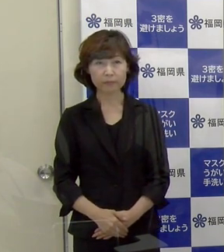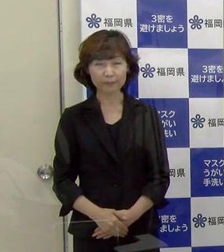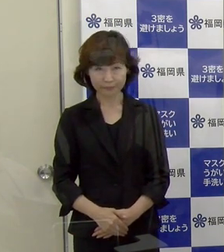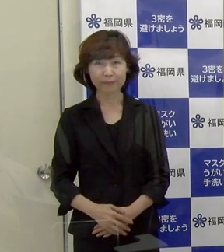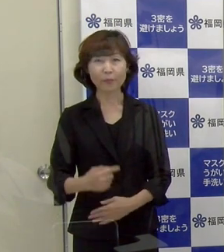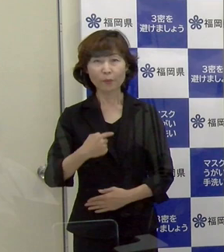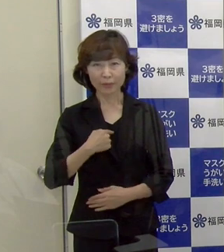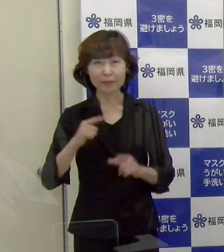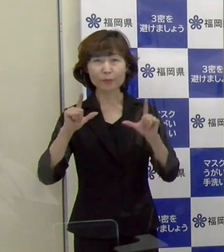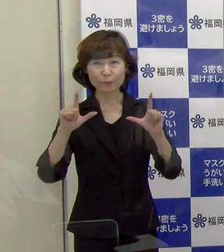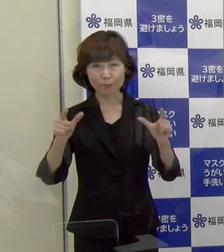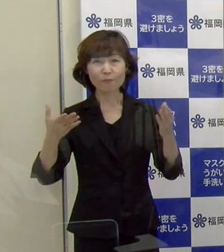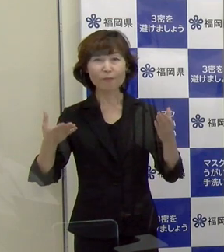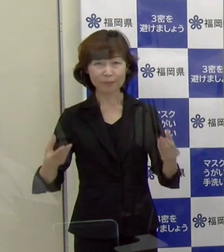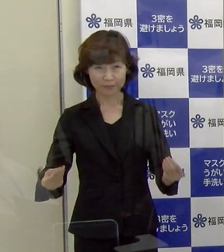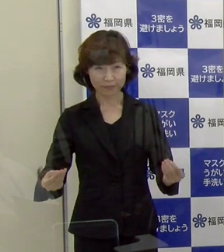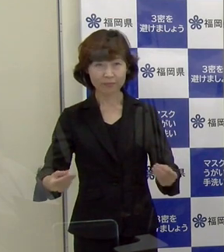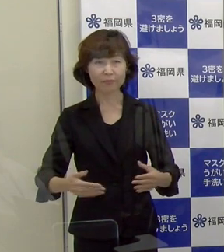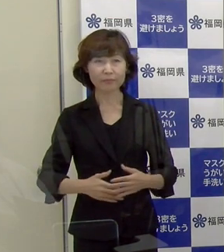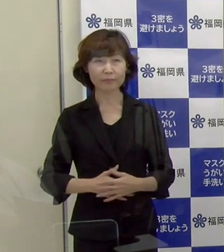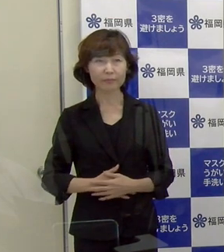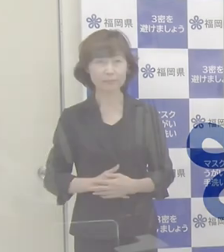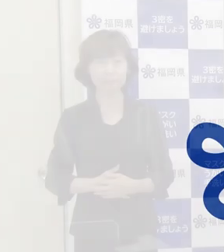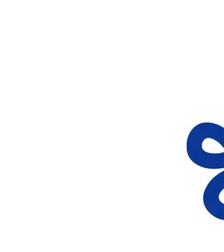私からは以上でございます